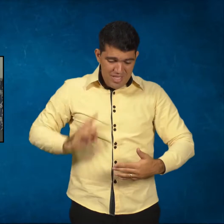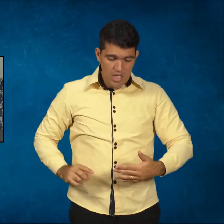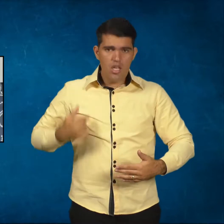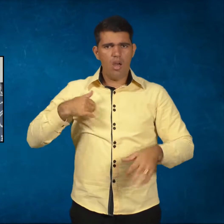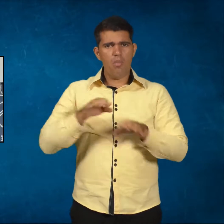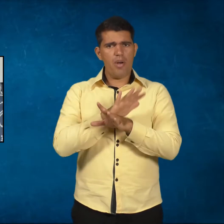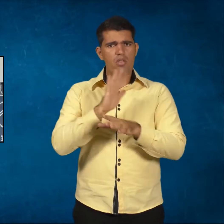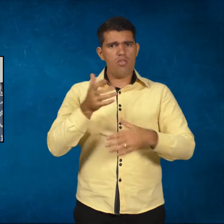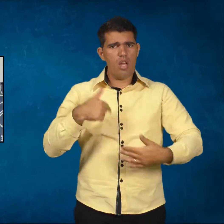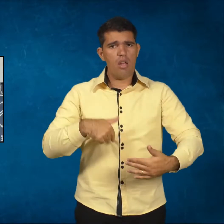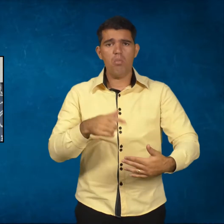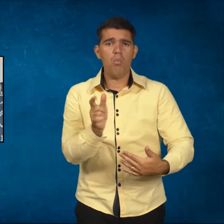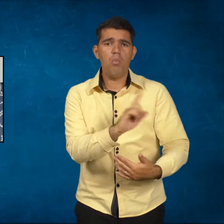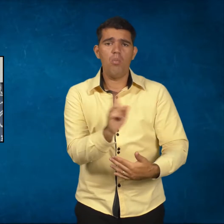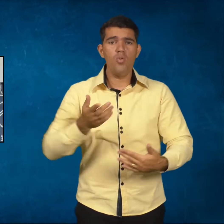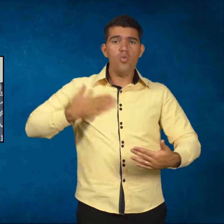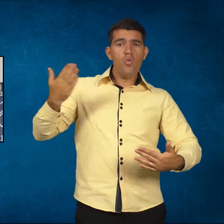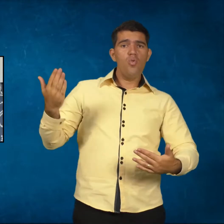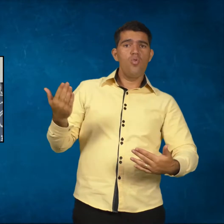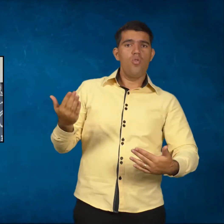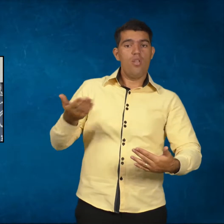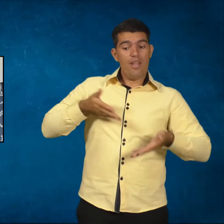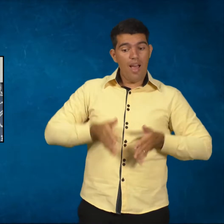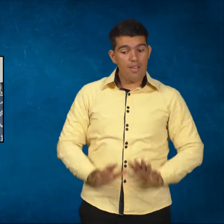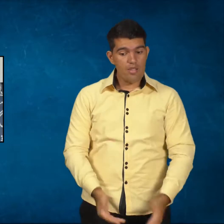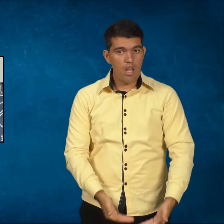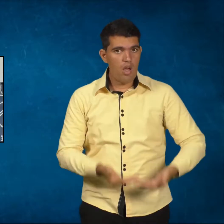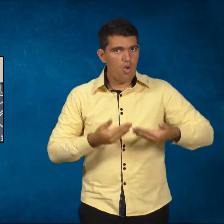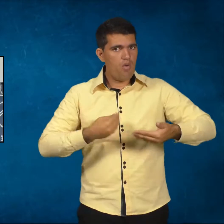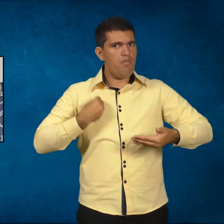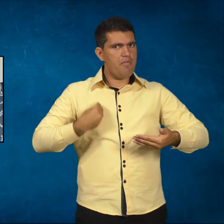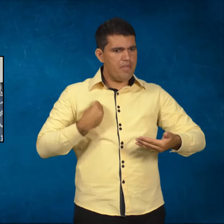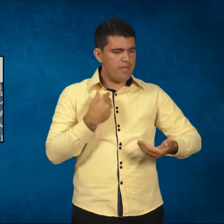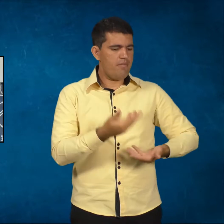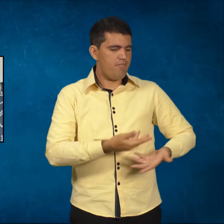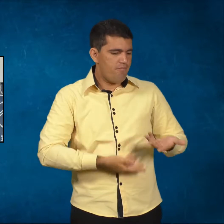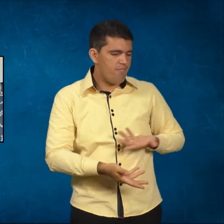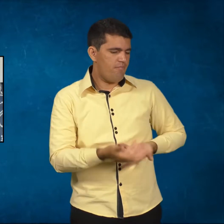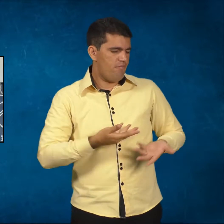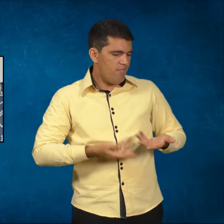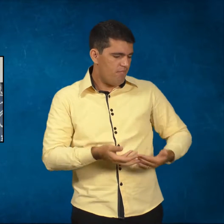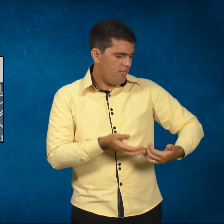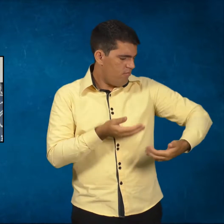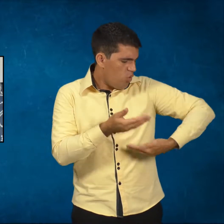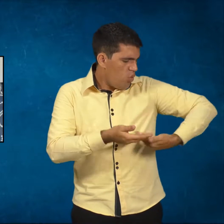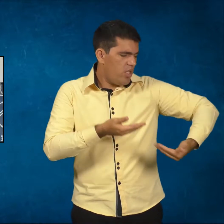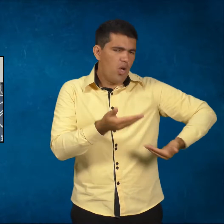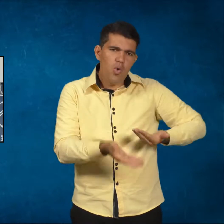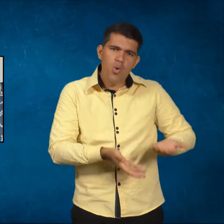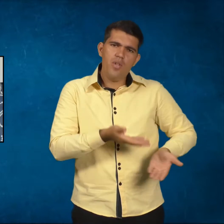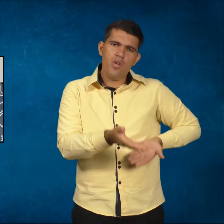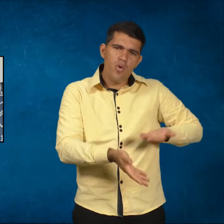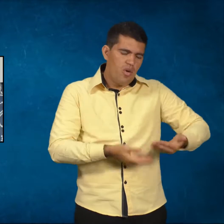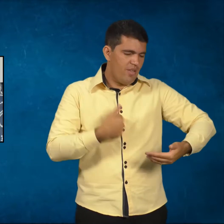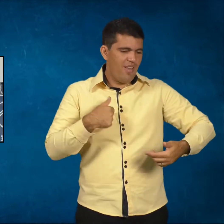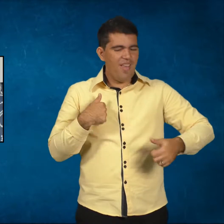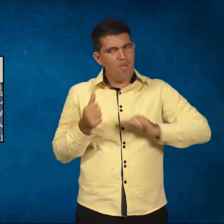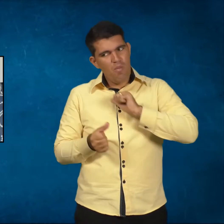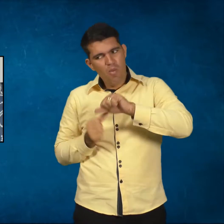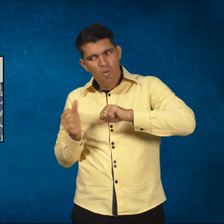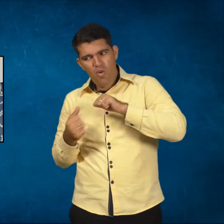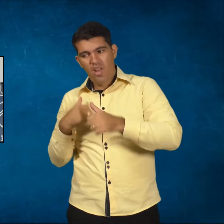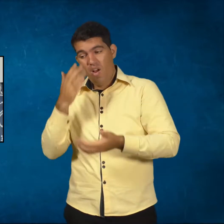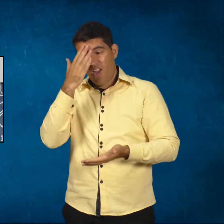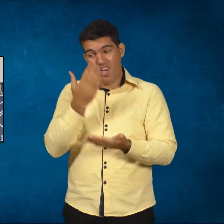com deficiência. Quando ele nasce, na convivência com ele, ela vai aprendendo a conviver, a modificar